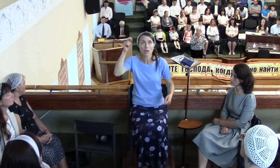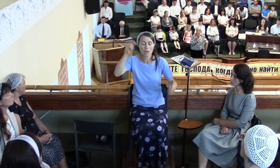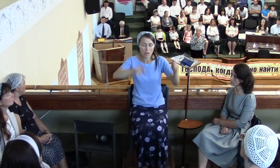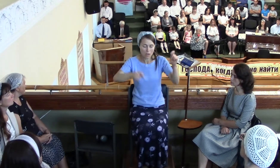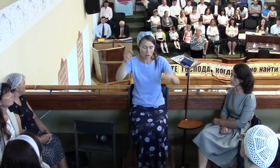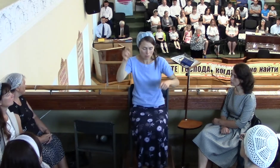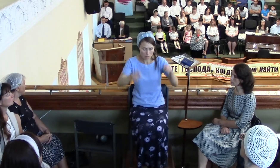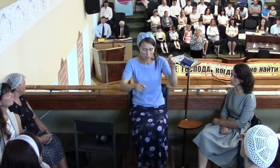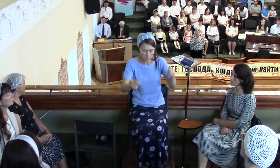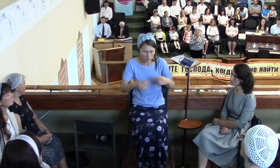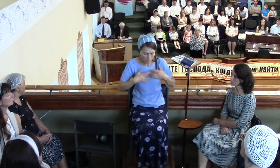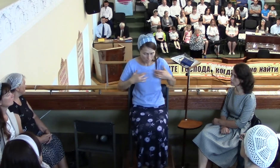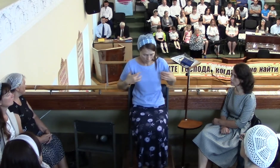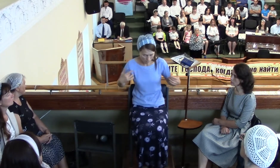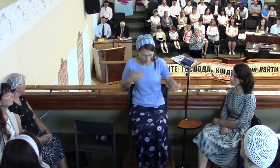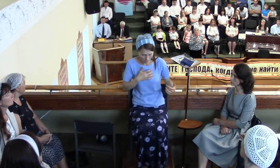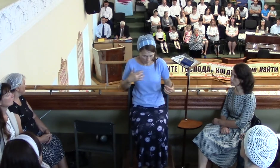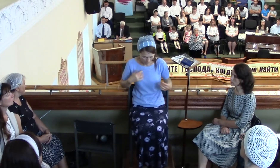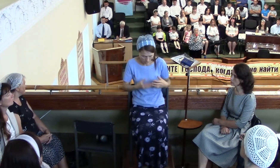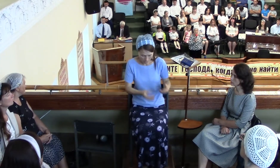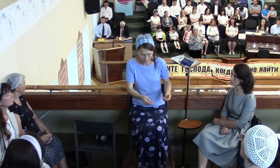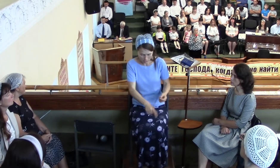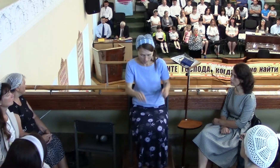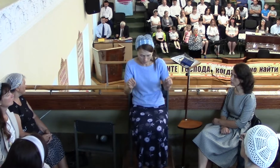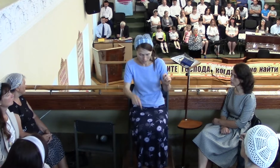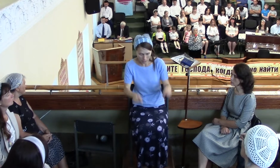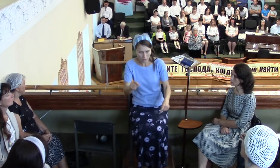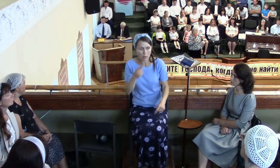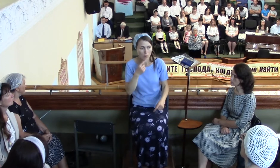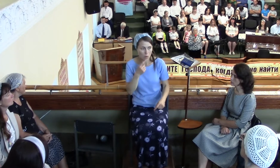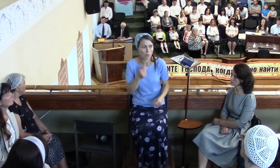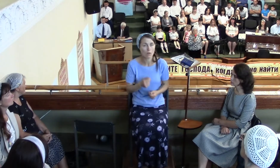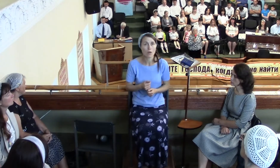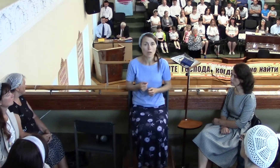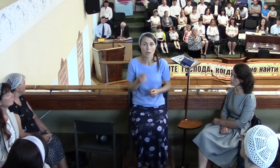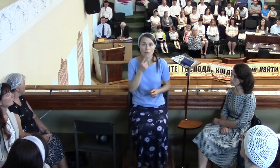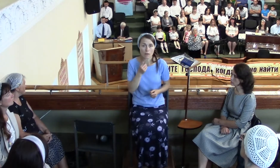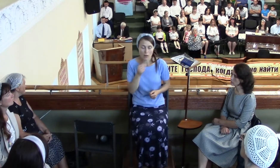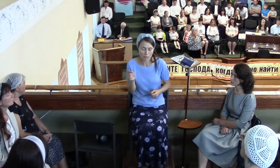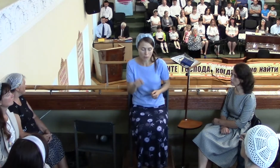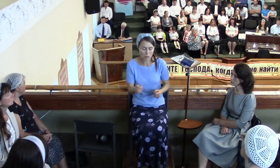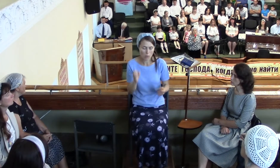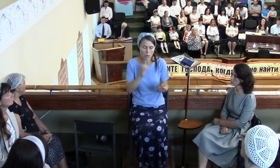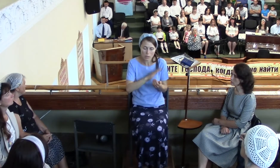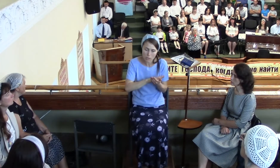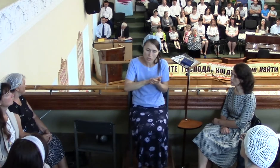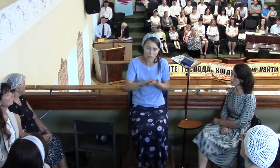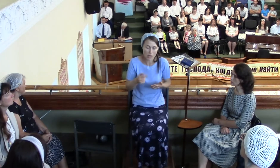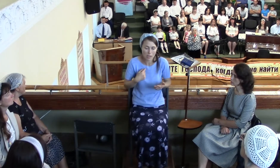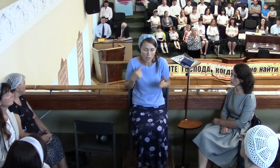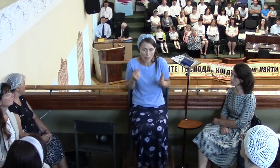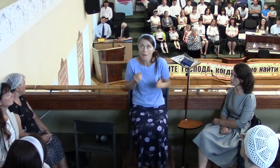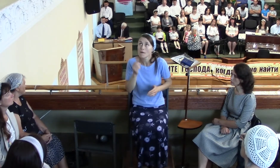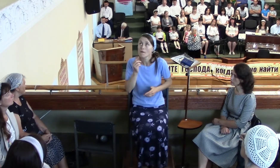в пыль у креста. И в каплях крови той безвинной, пречистой я вижу начало потока